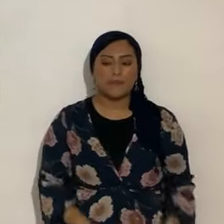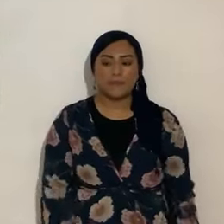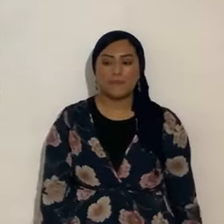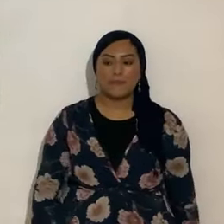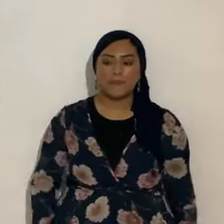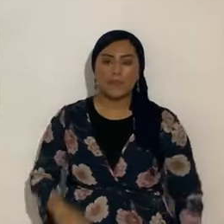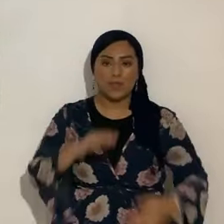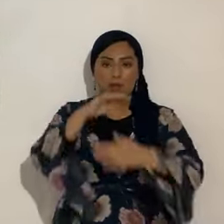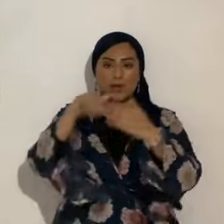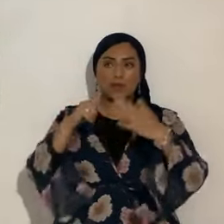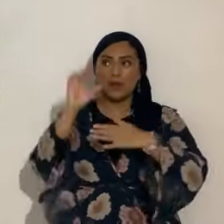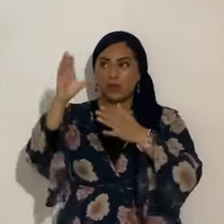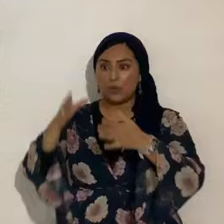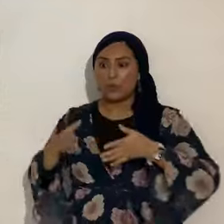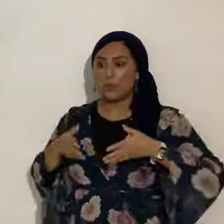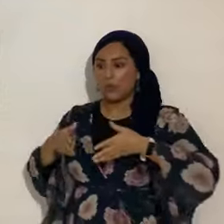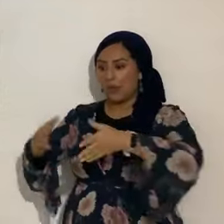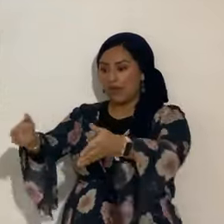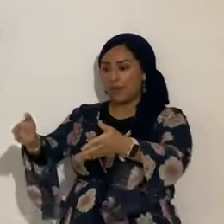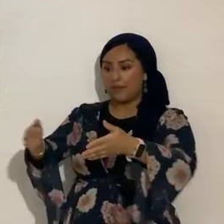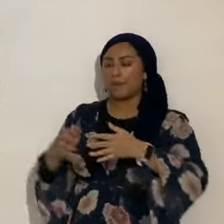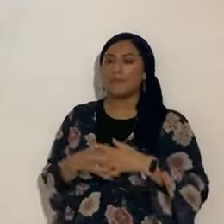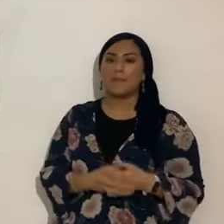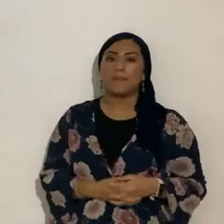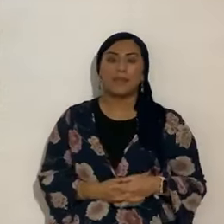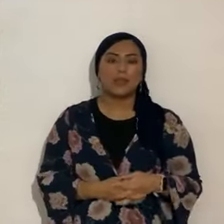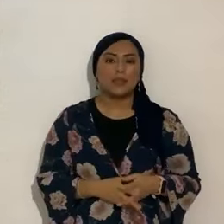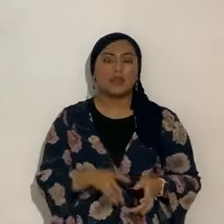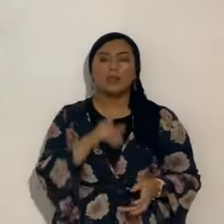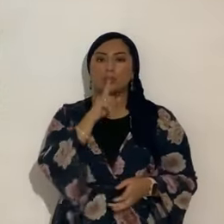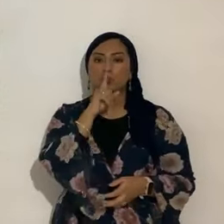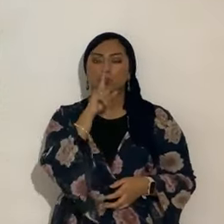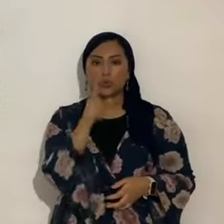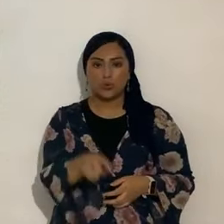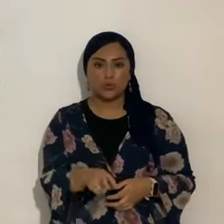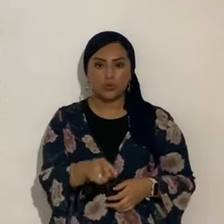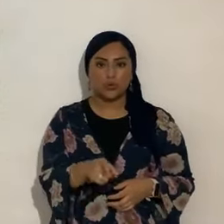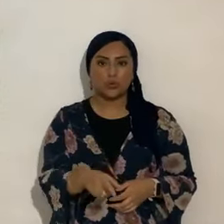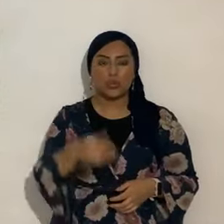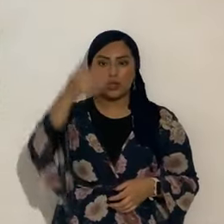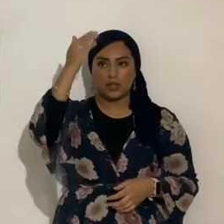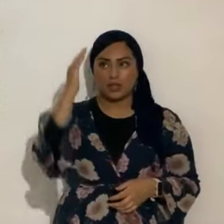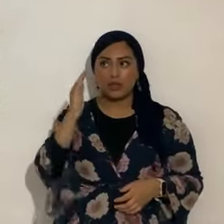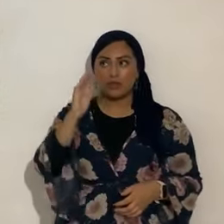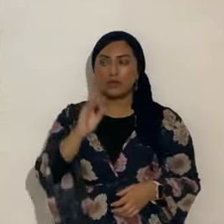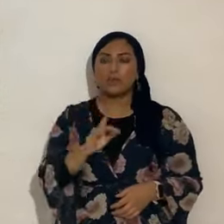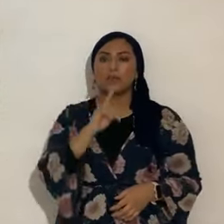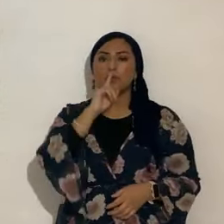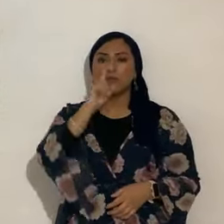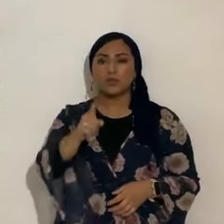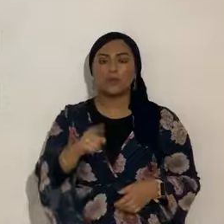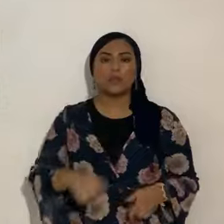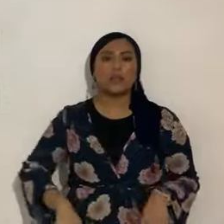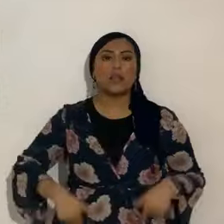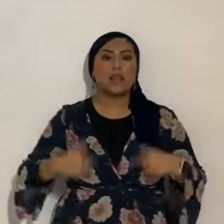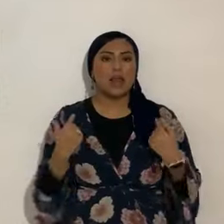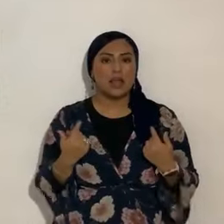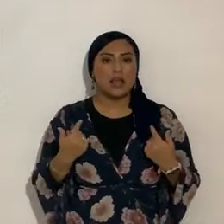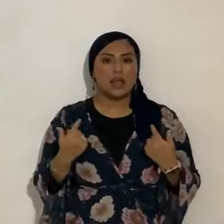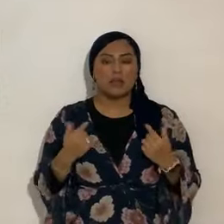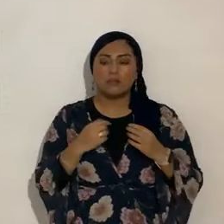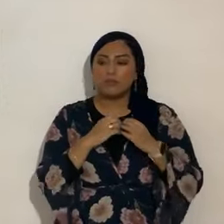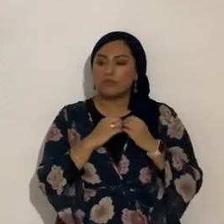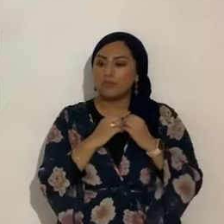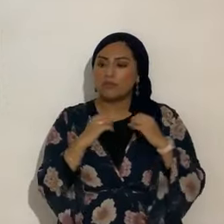Entonces, todos sus caminos, yo soy el camino, la verdad, ahí está, Elohim de verdad, y la vida, y sin